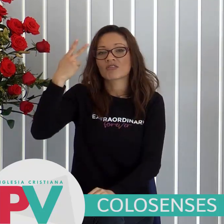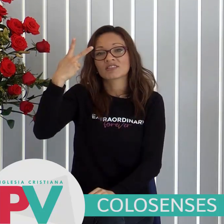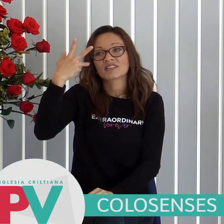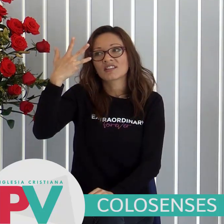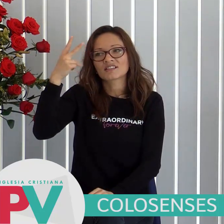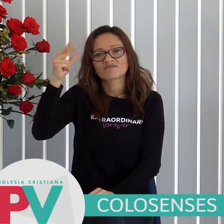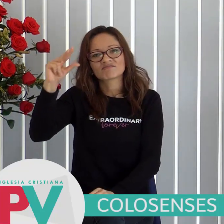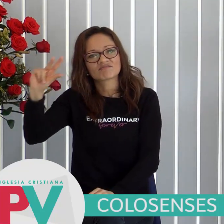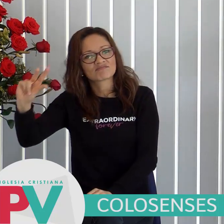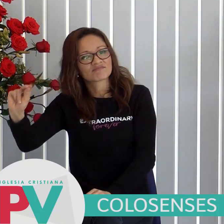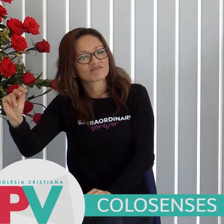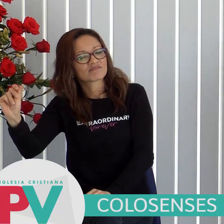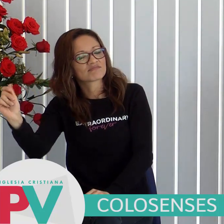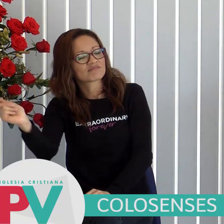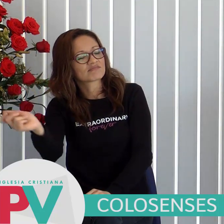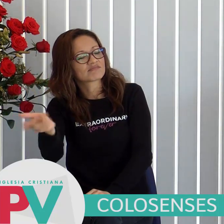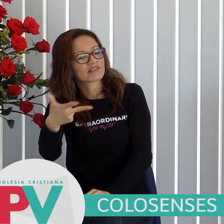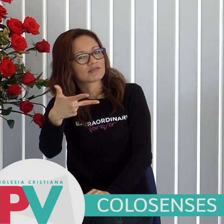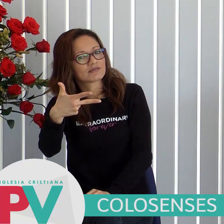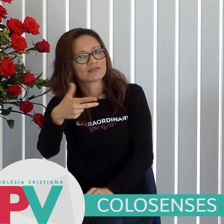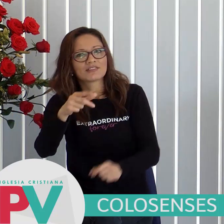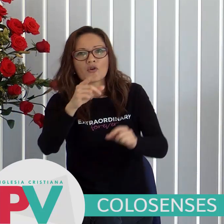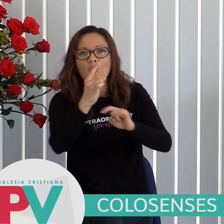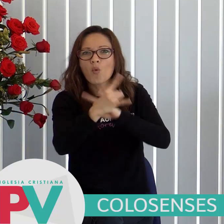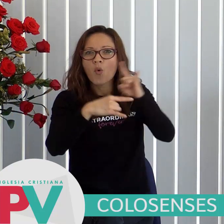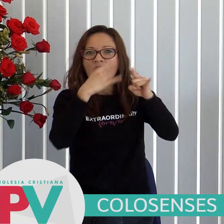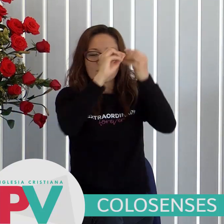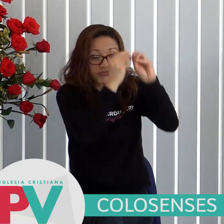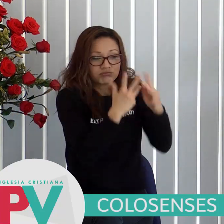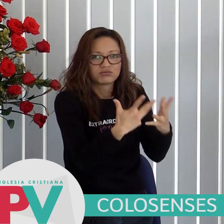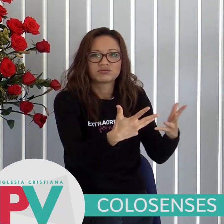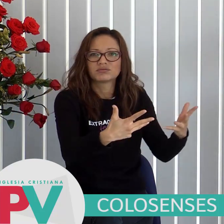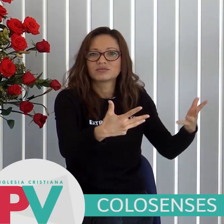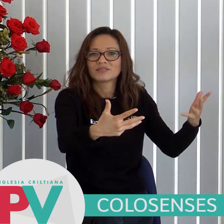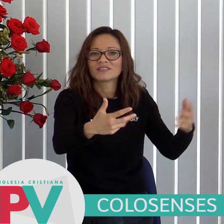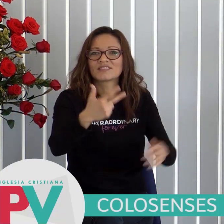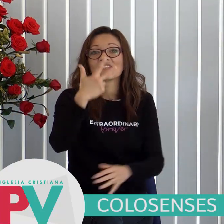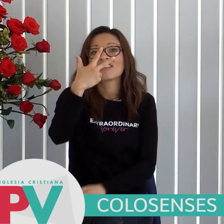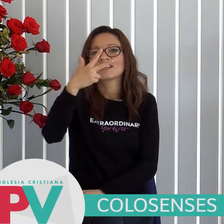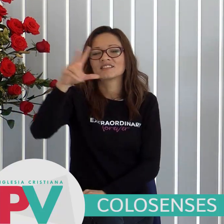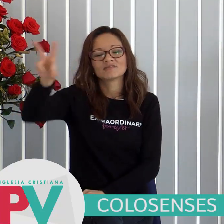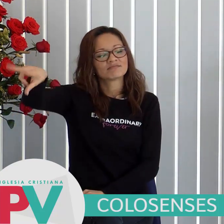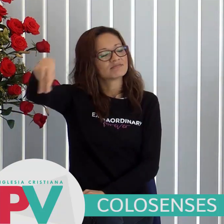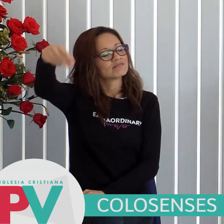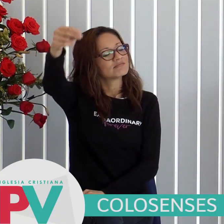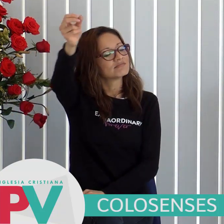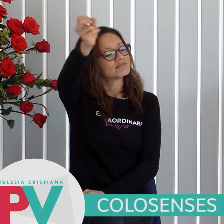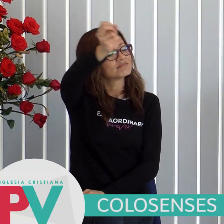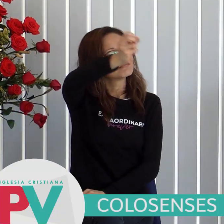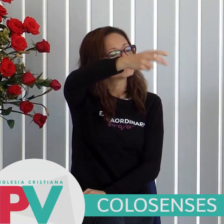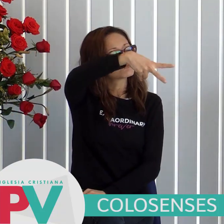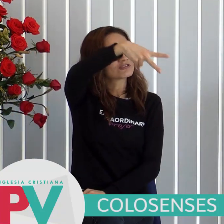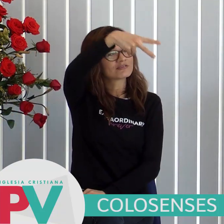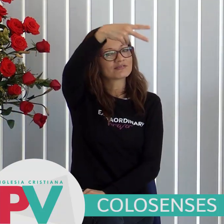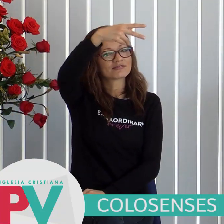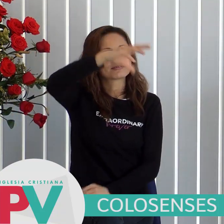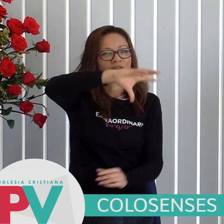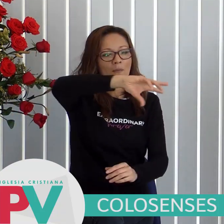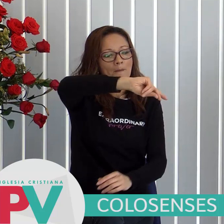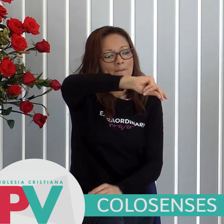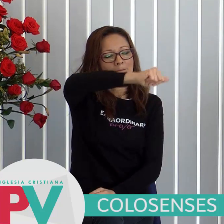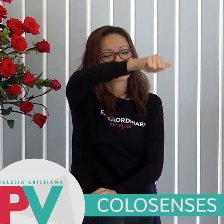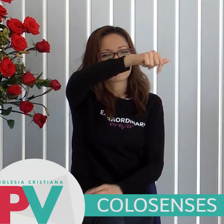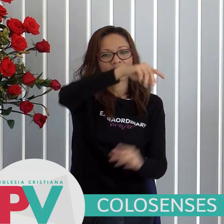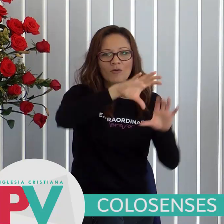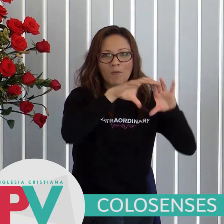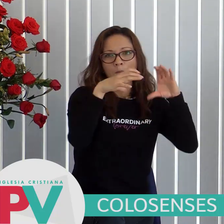dedos desplegó el universo. Con 3 dedos puso a bailar esta pirinola en la cual nosotros